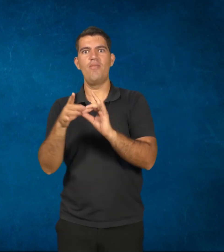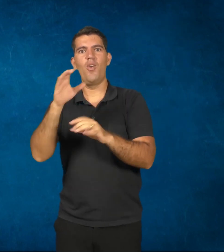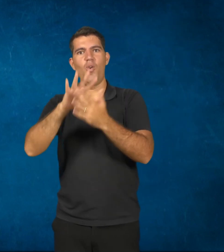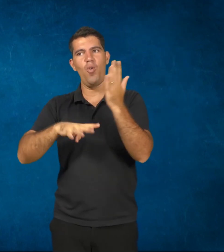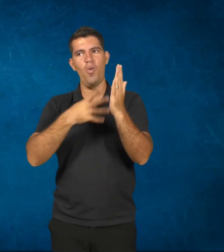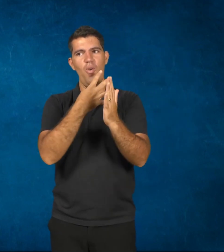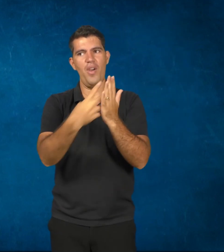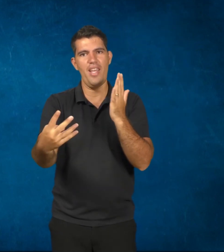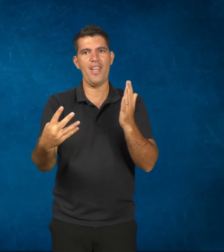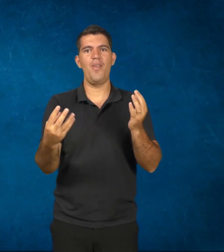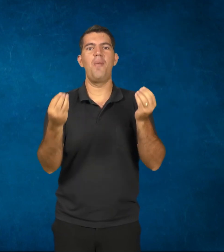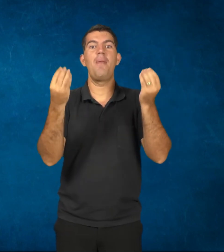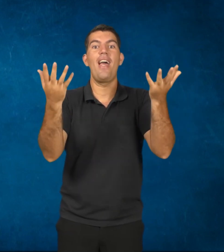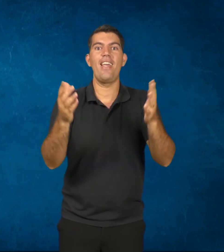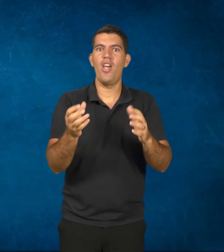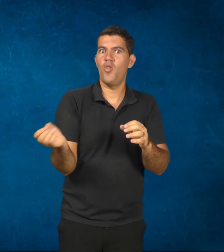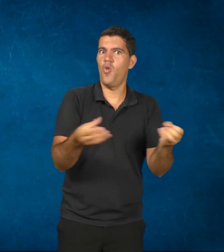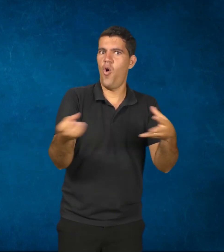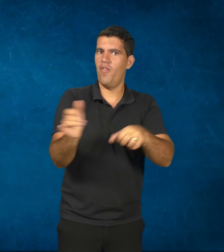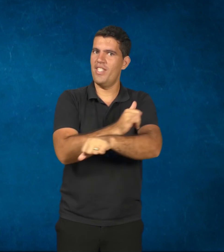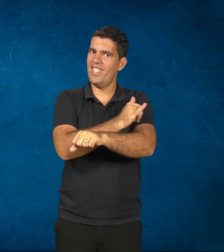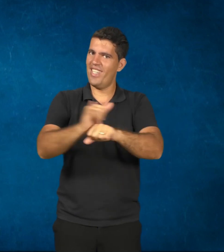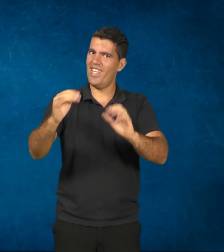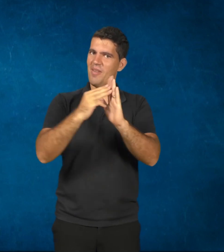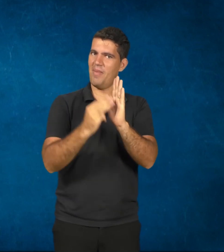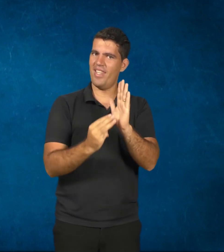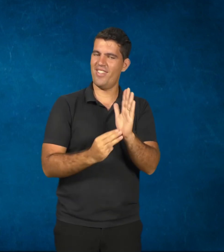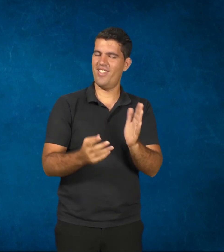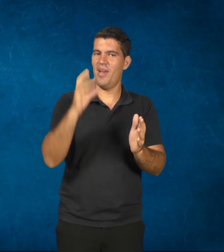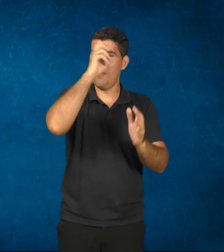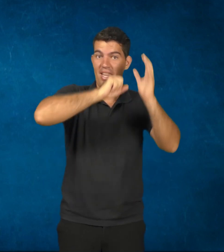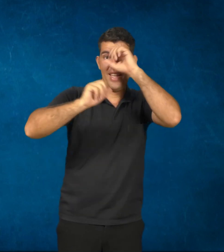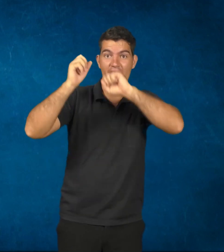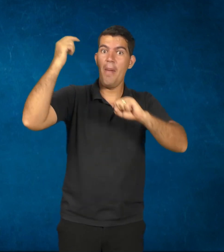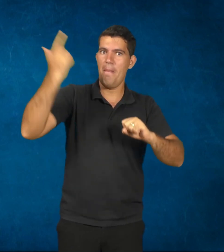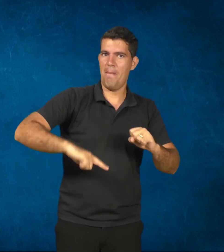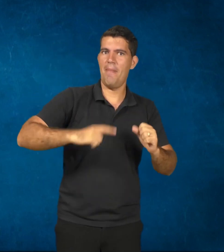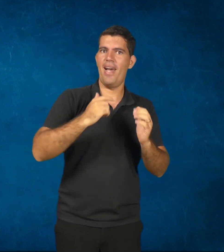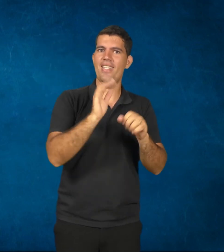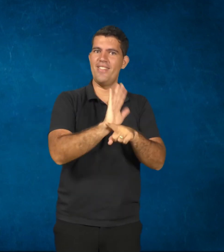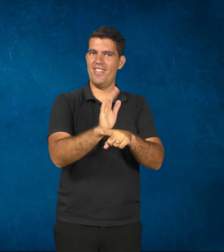metodologias para a sua aprendizagem, aproveite para assistir mais vídeos.